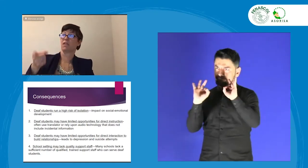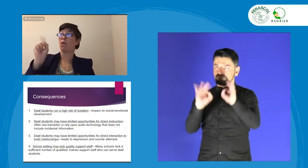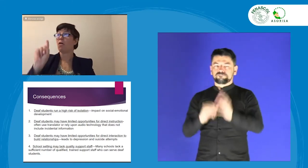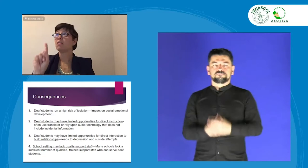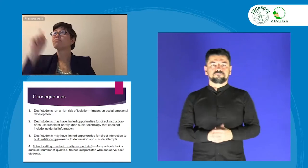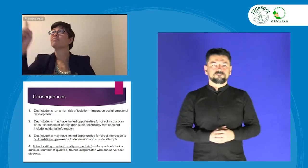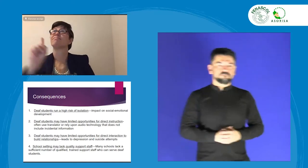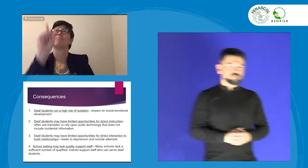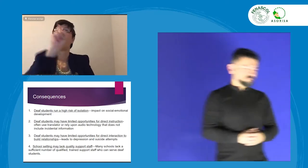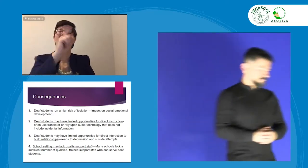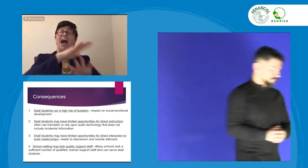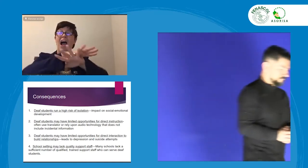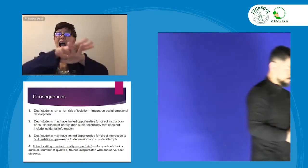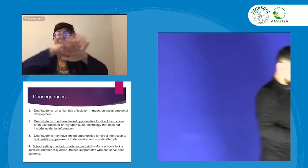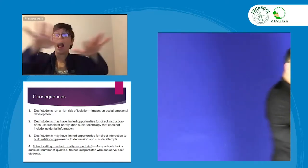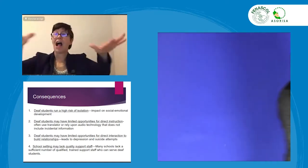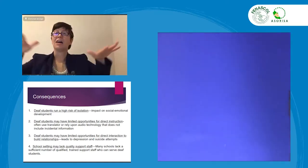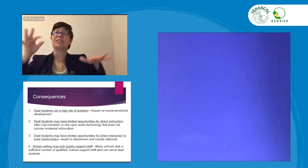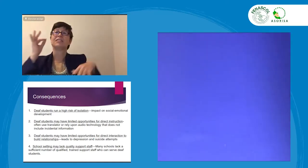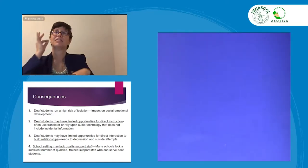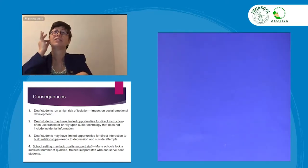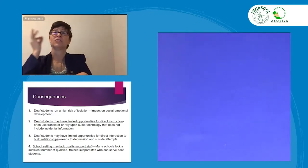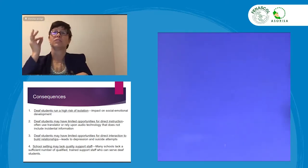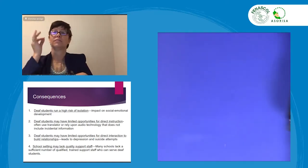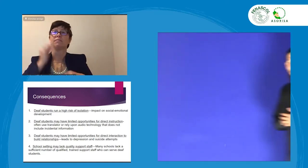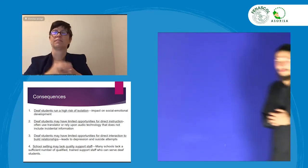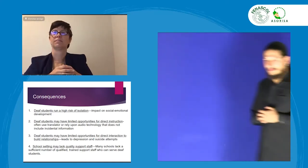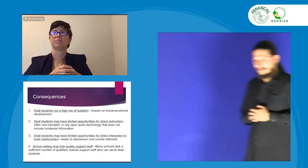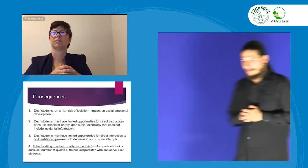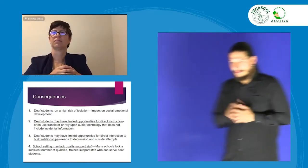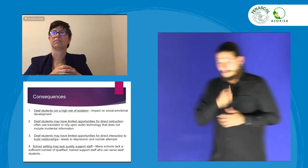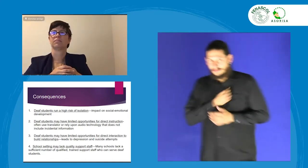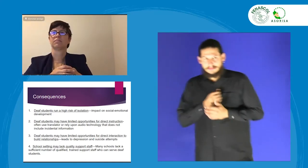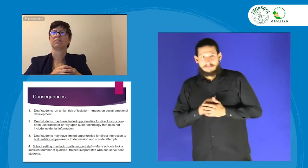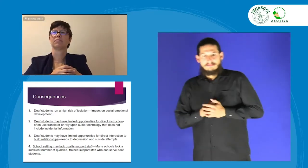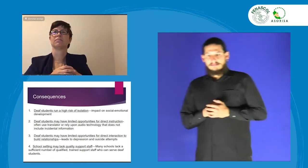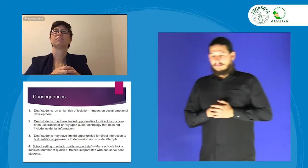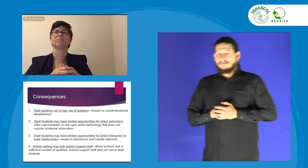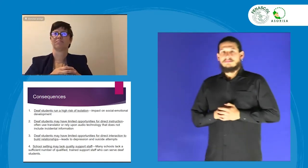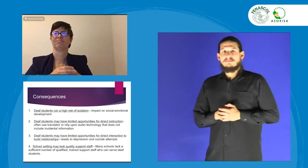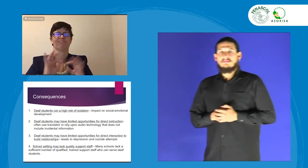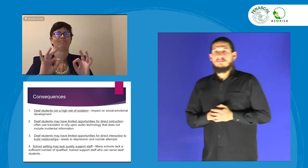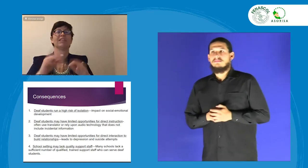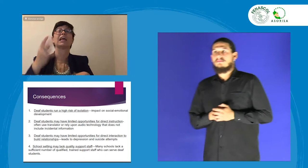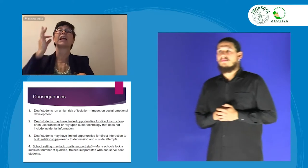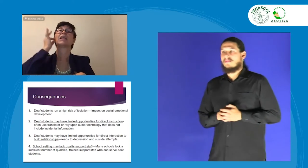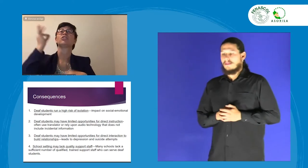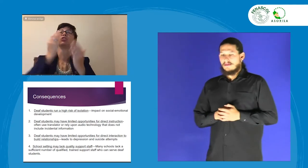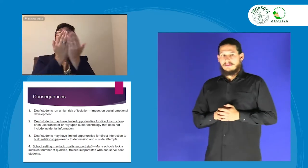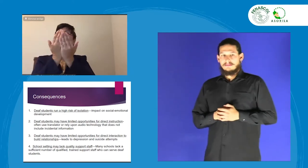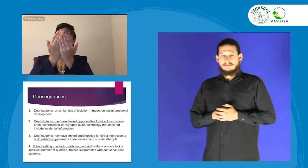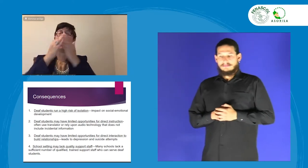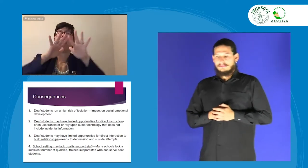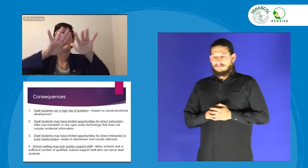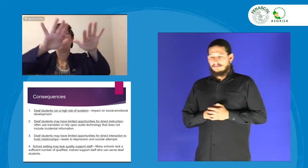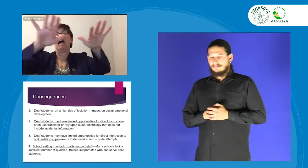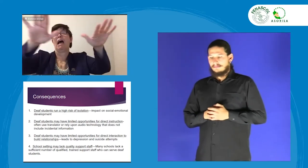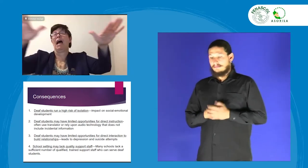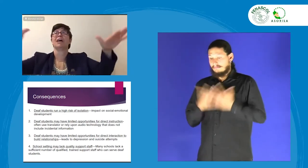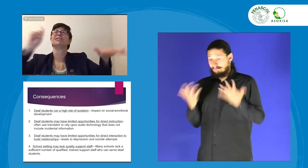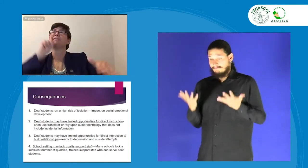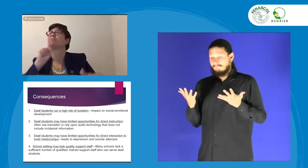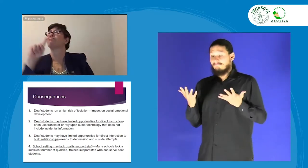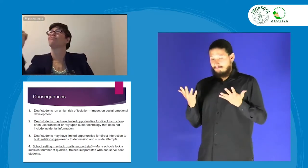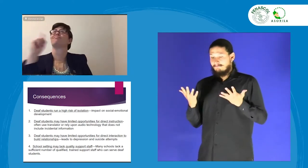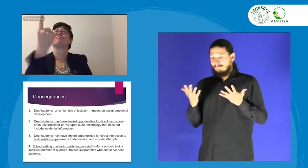De esta manera, pues vemos que los estudiantes sordos encuentran espacios, pero que el estudiante oyente, pues sí